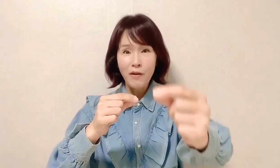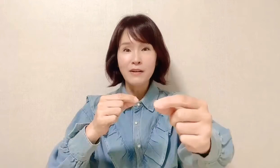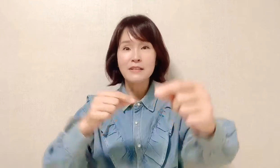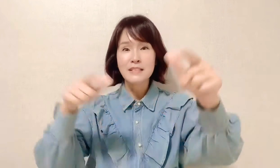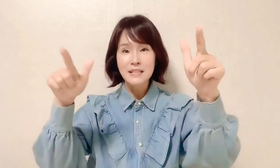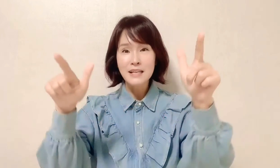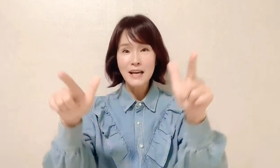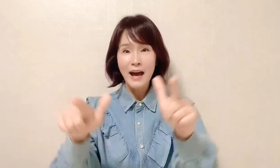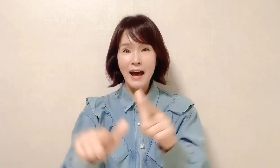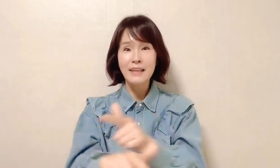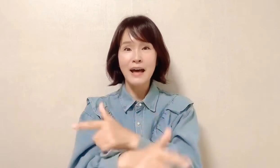멀지 않아.